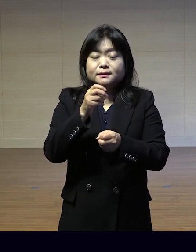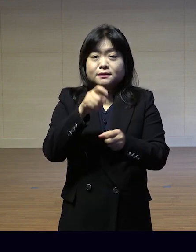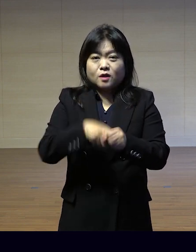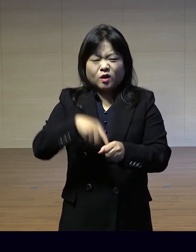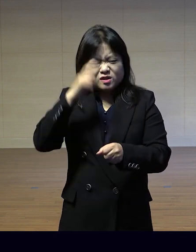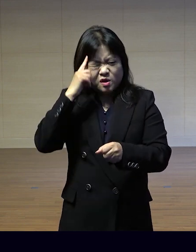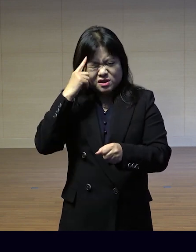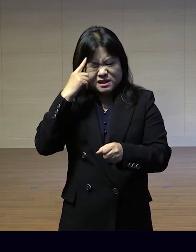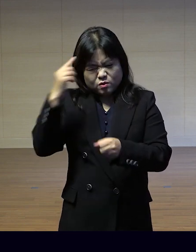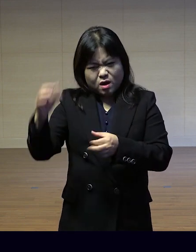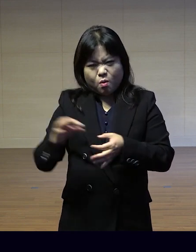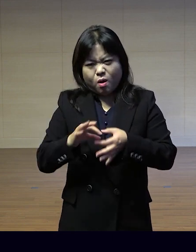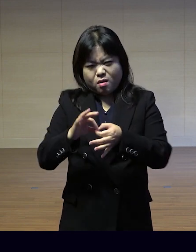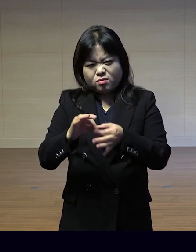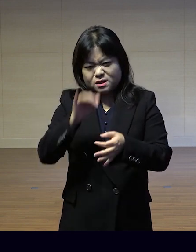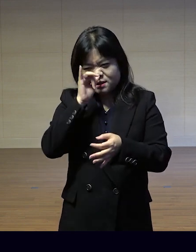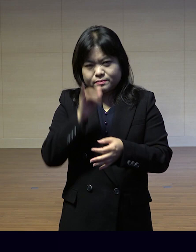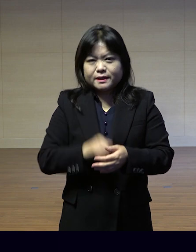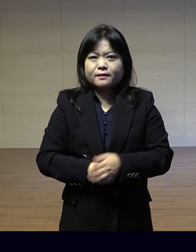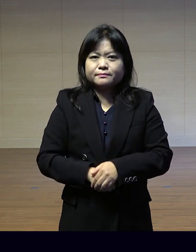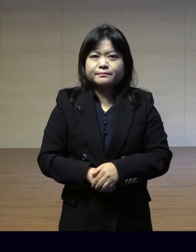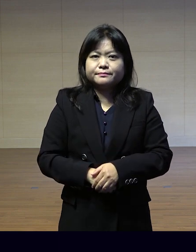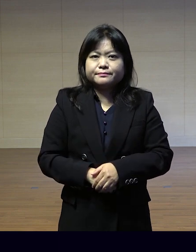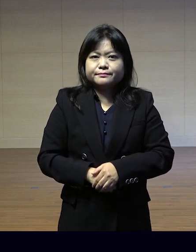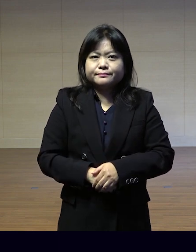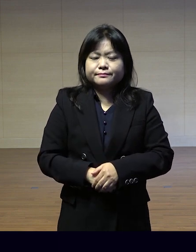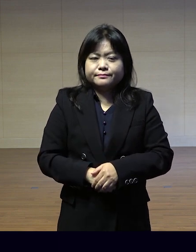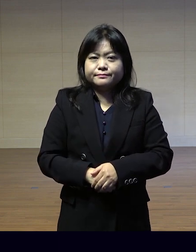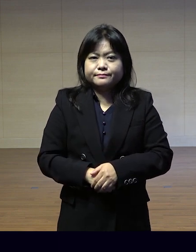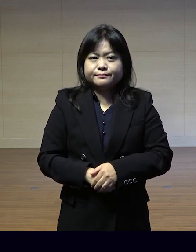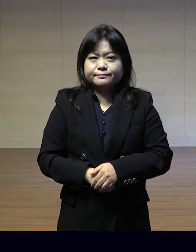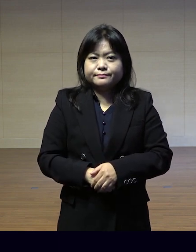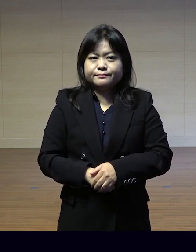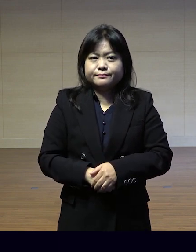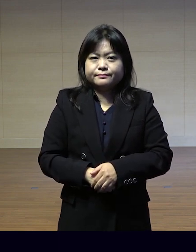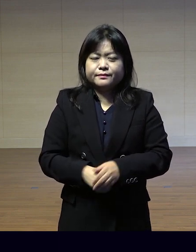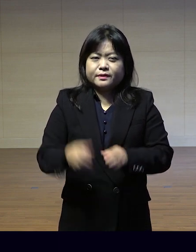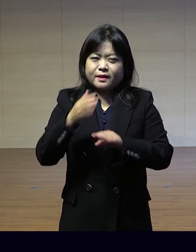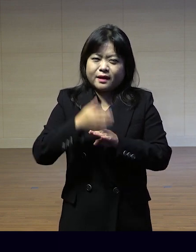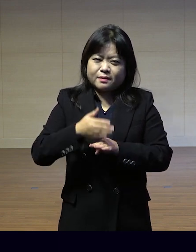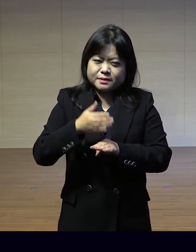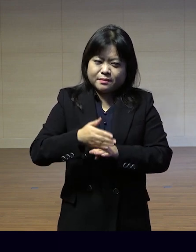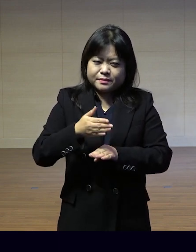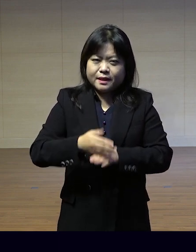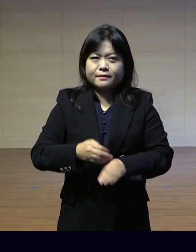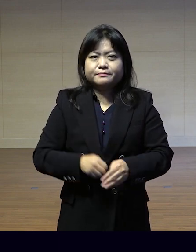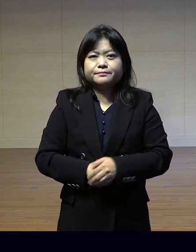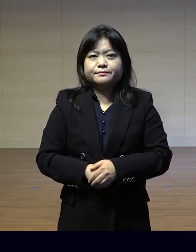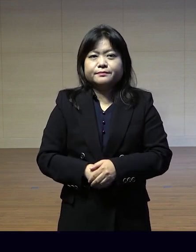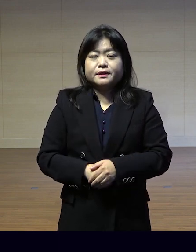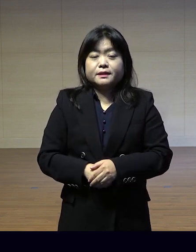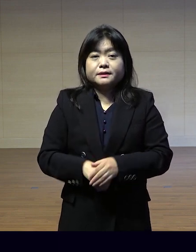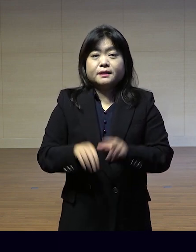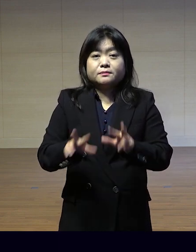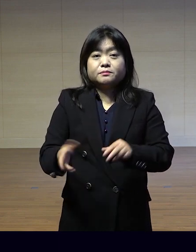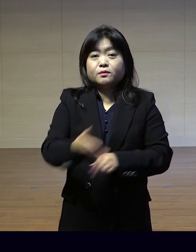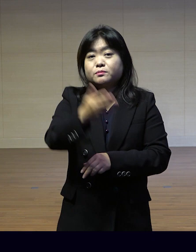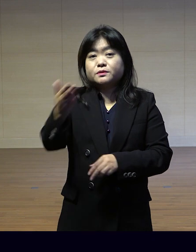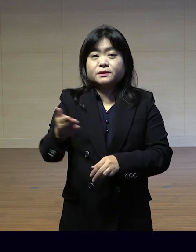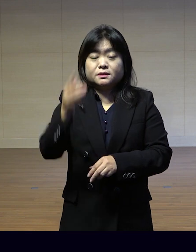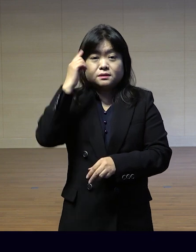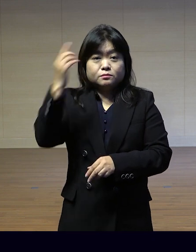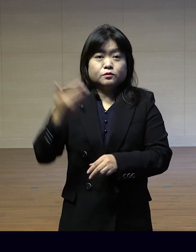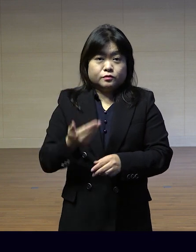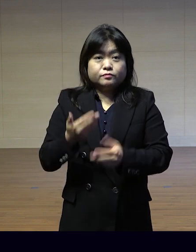일맥상통하는 것이라고 그렇게 말씀드릴 수 있겠습니다. 예, 고맙습니다. 예, 지금 그런 플로에 계시는